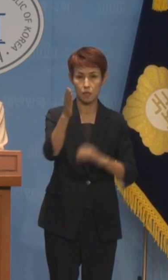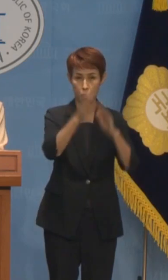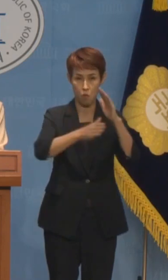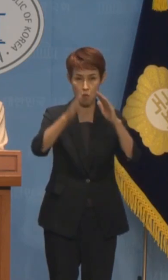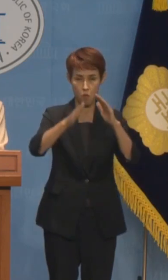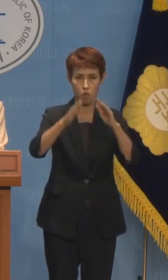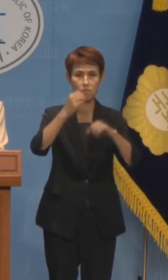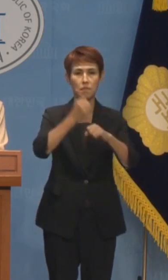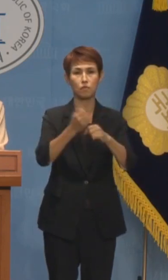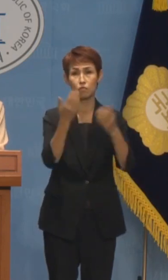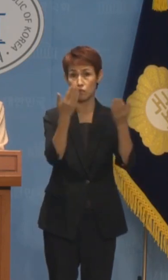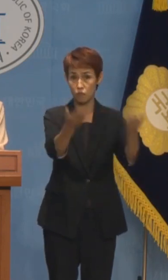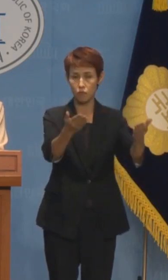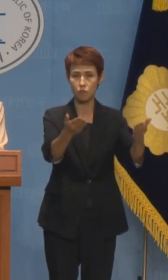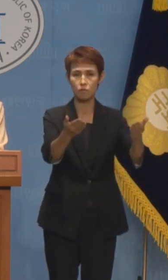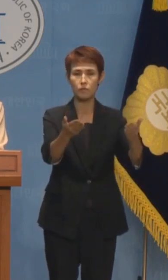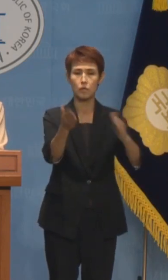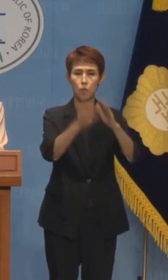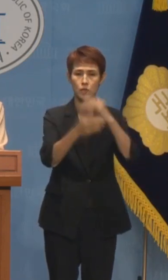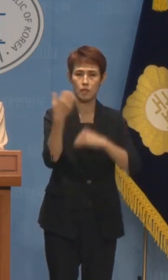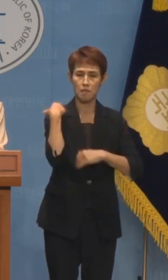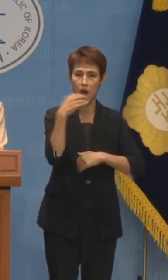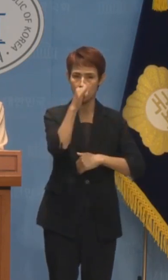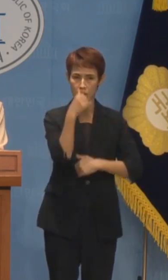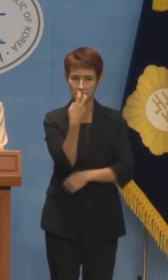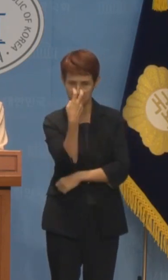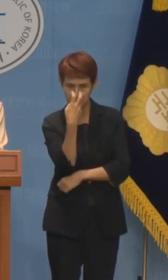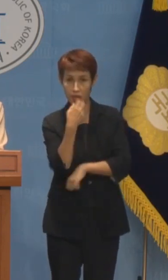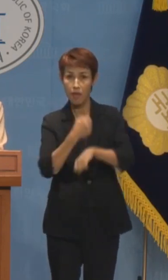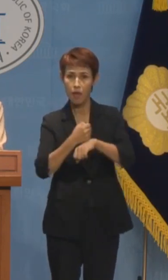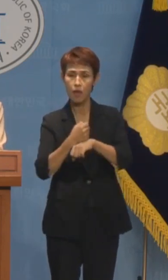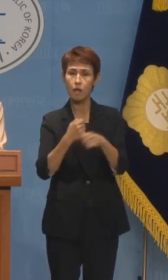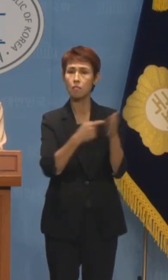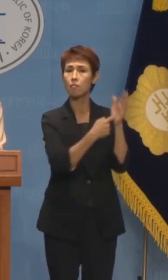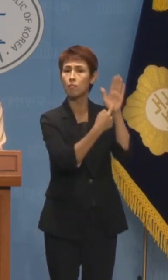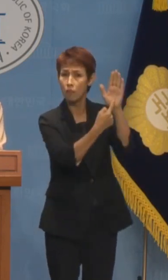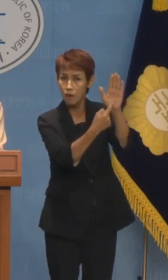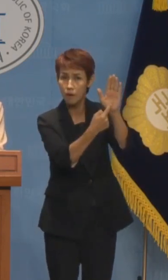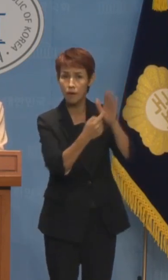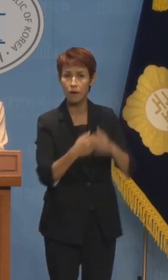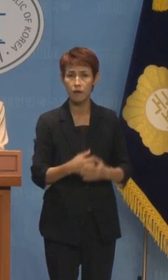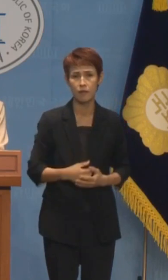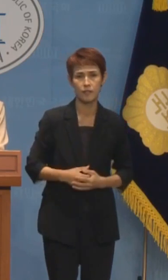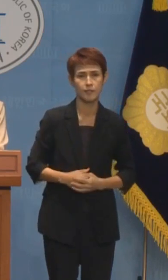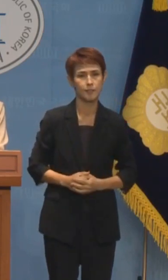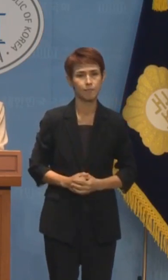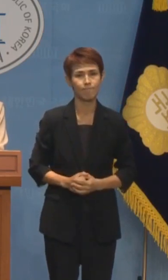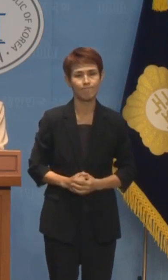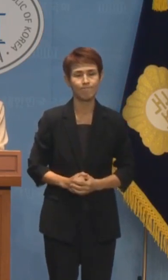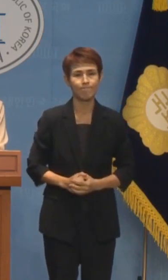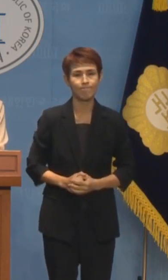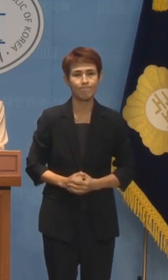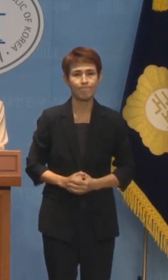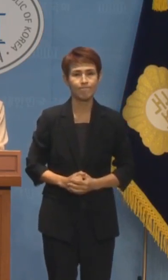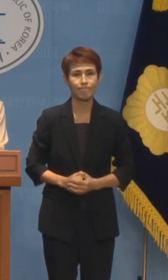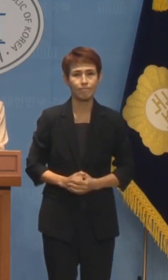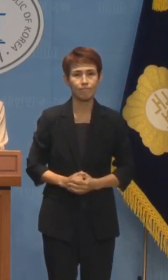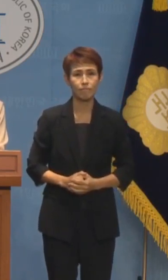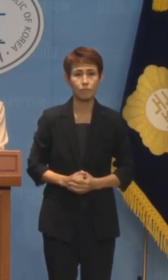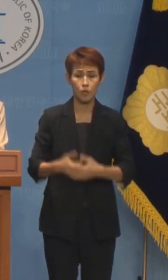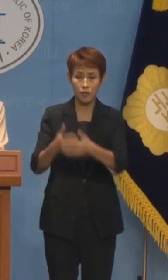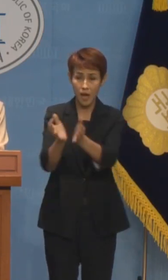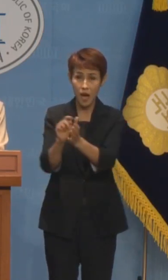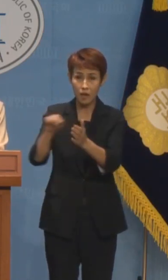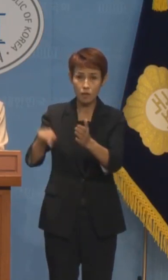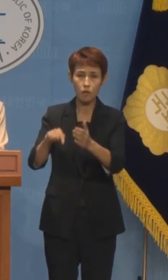유지하고 공적 책임을 다할 수 있도록 지켜볼 계획임을 밝힌다 이렇게 이야기했습니다 정당에서